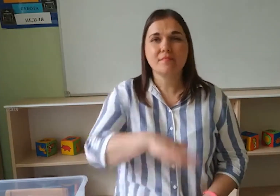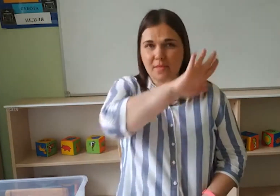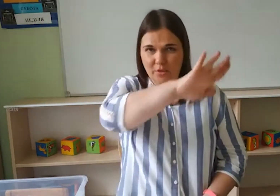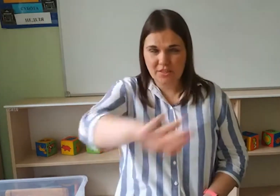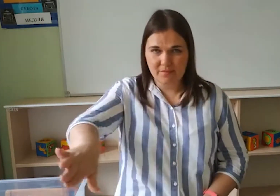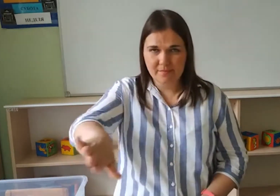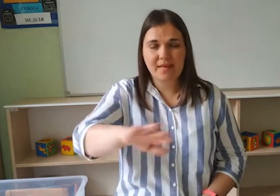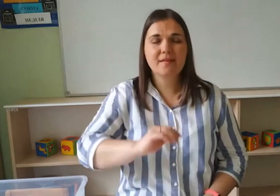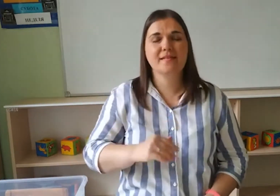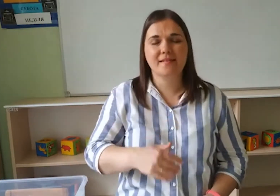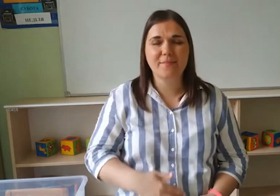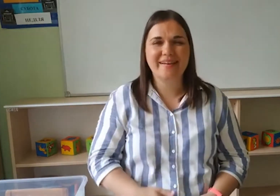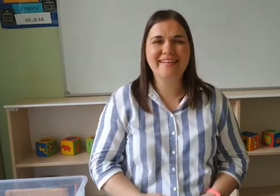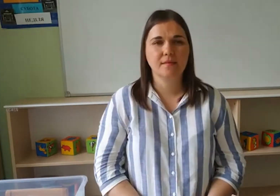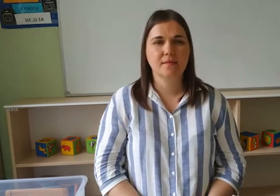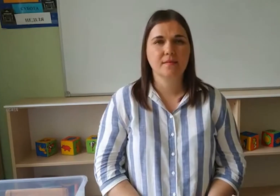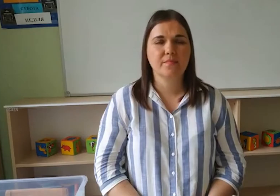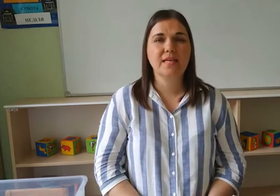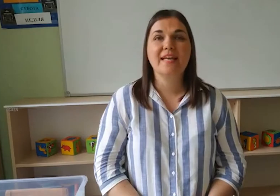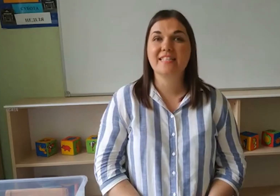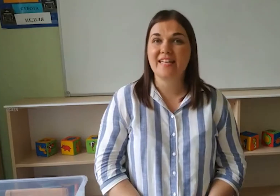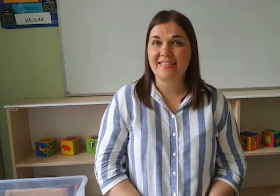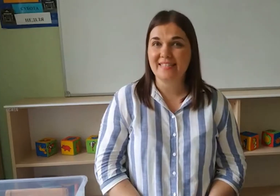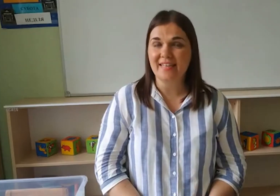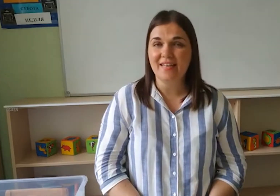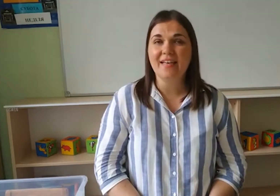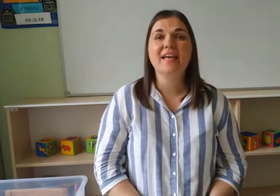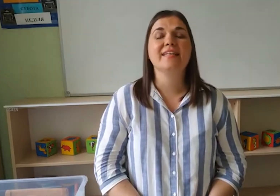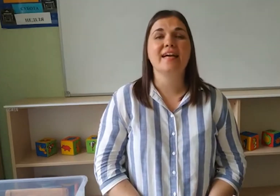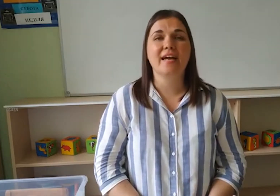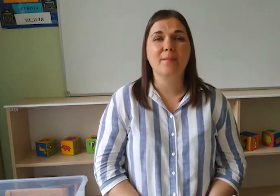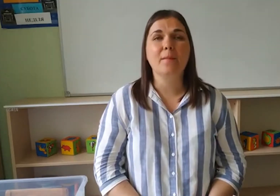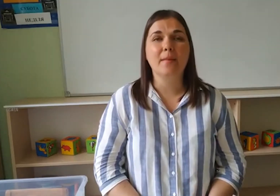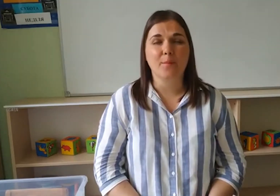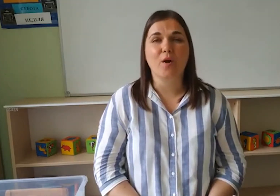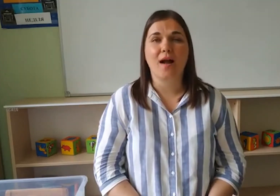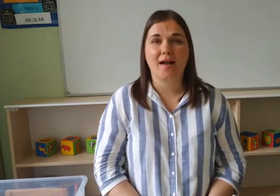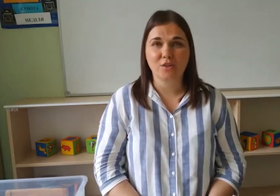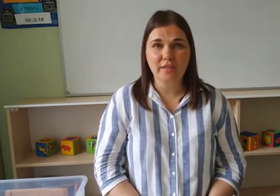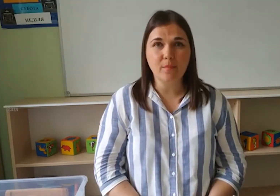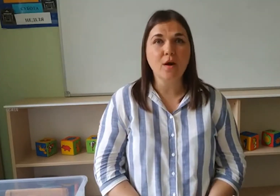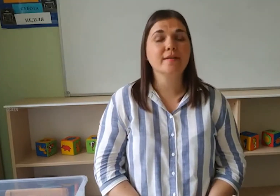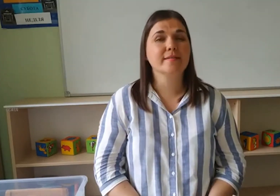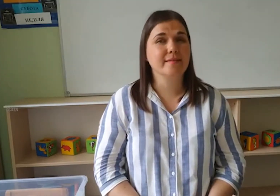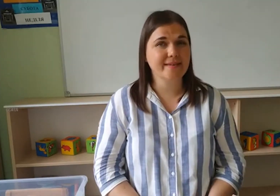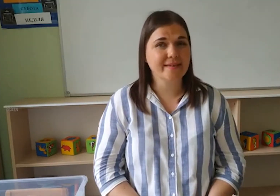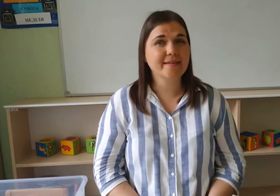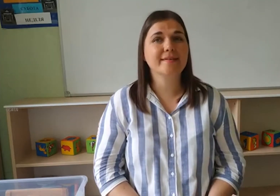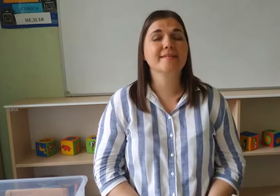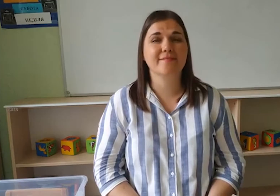речі, так, це ламає. Жести, якими ми показуємо диких